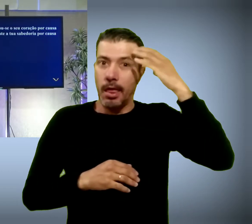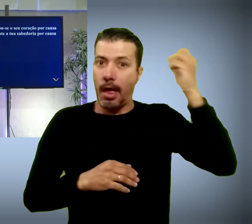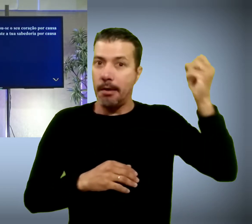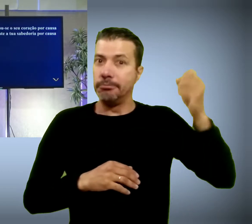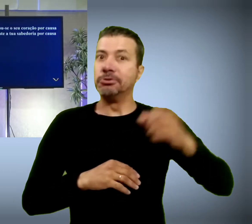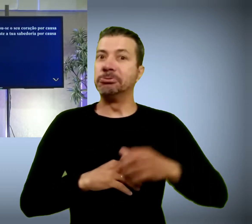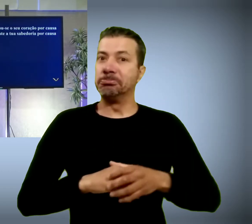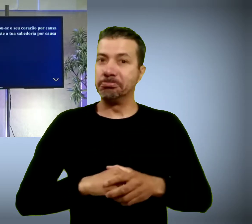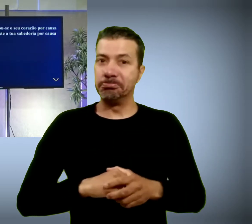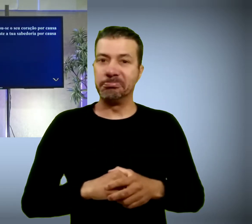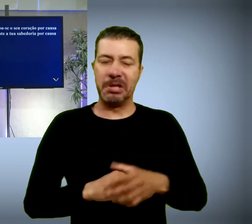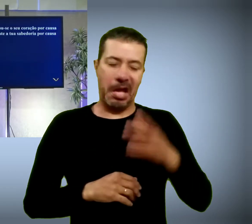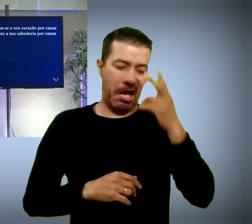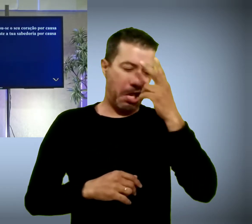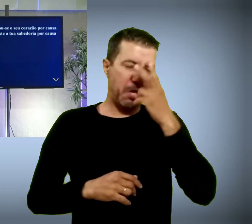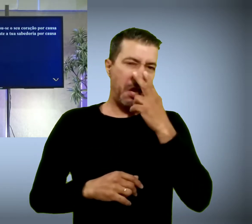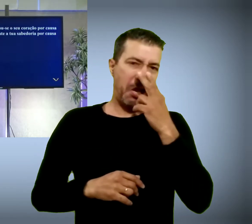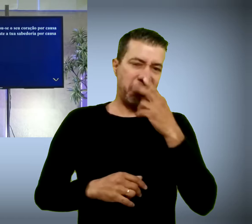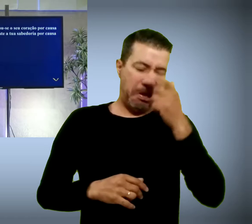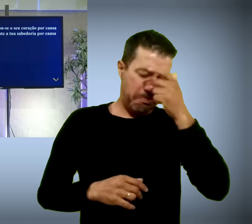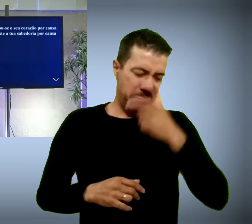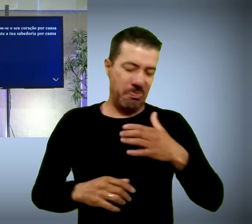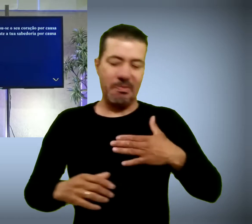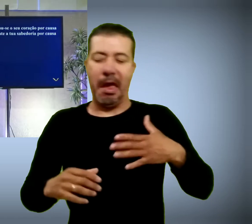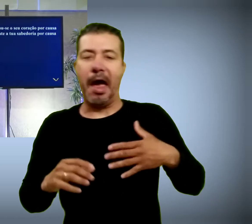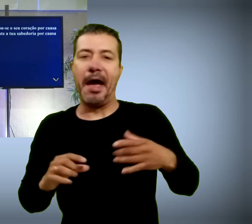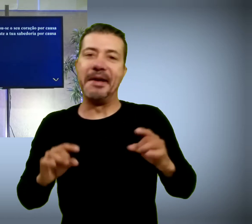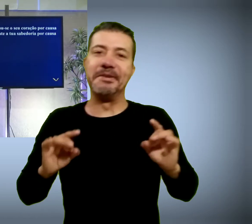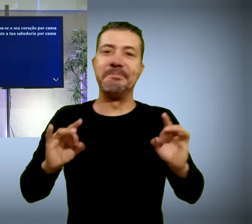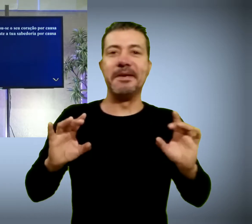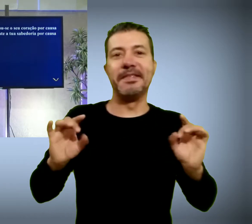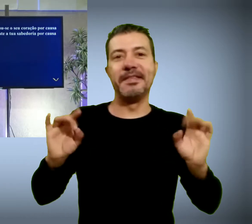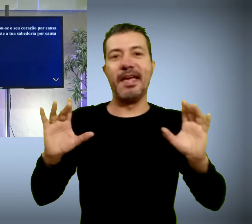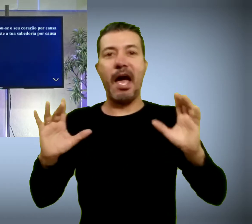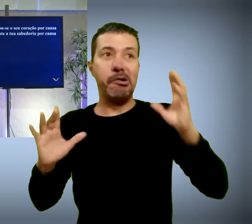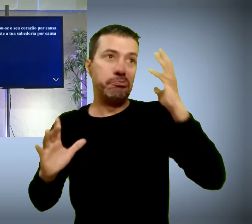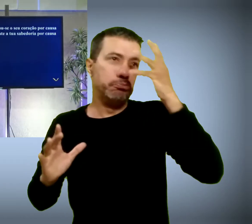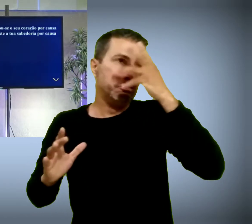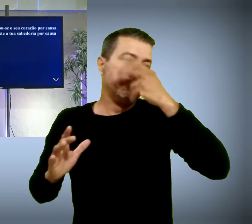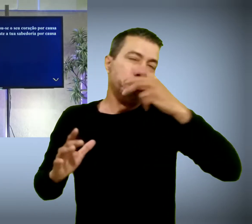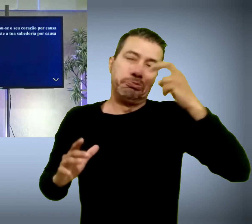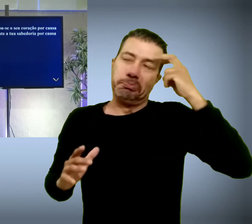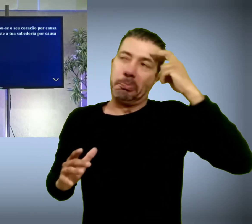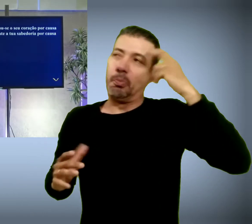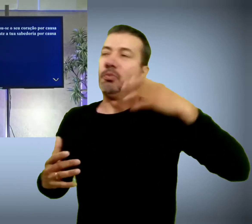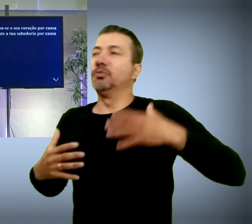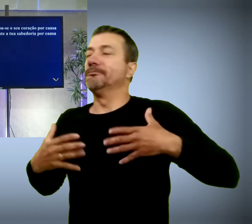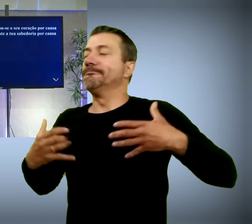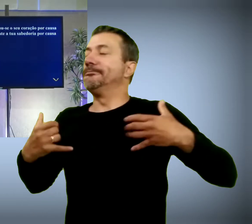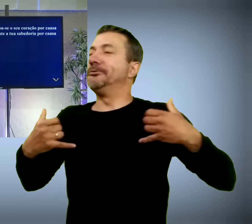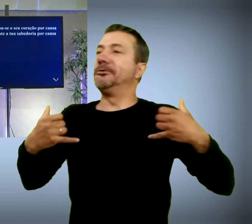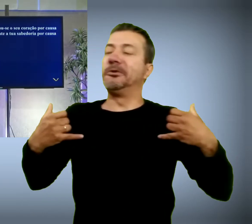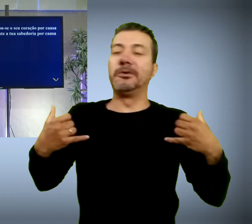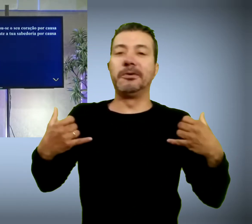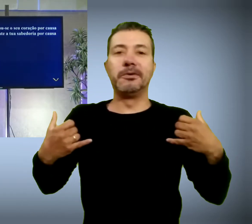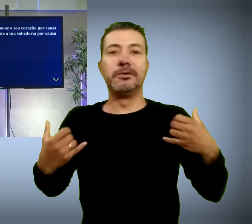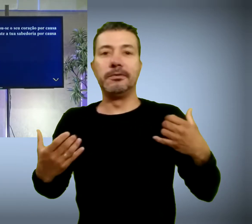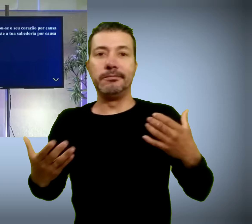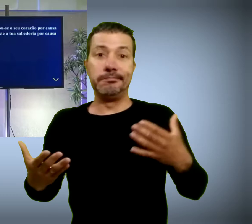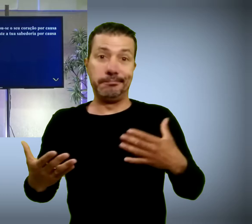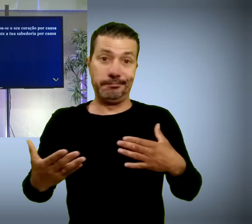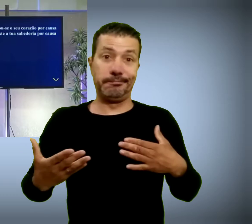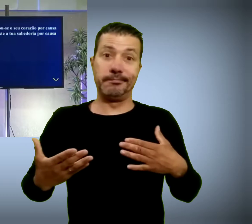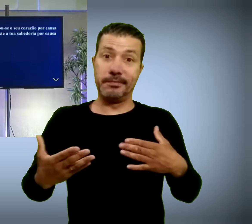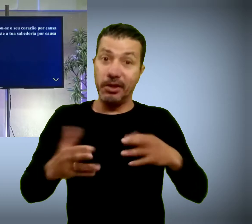só que ele se achava tão especial, tão bonito, tão sábio, com uma função